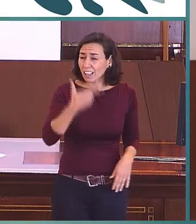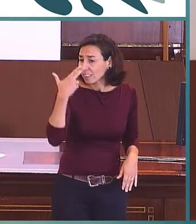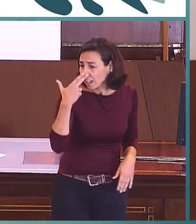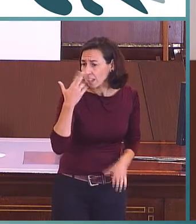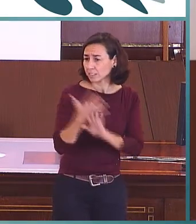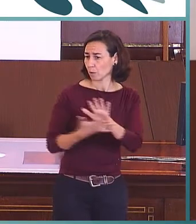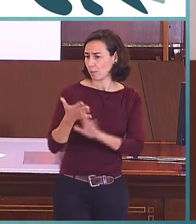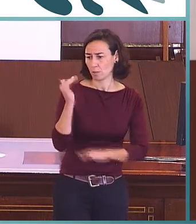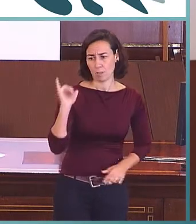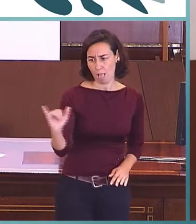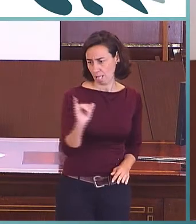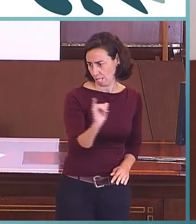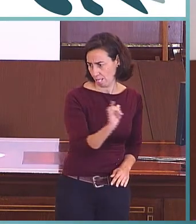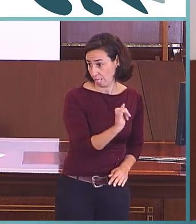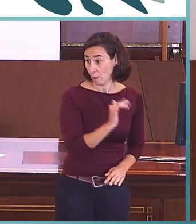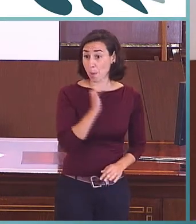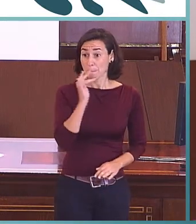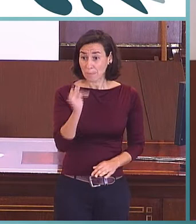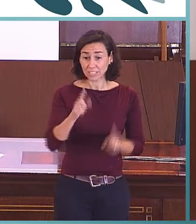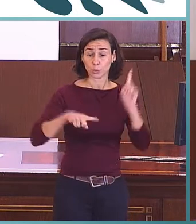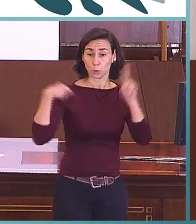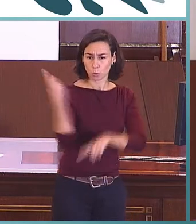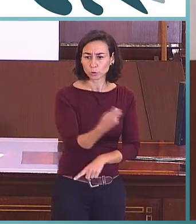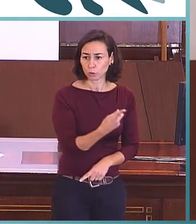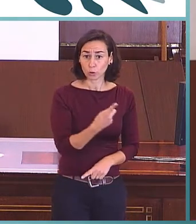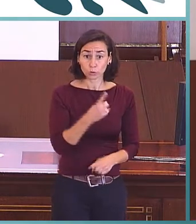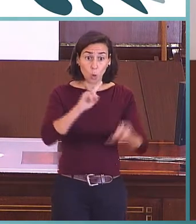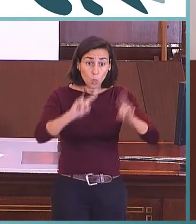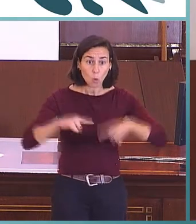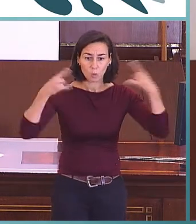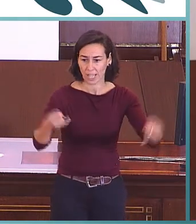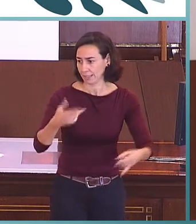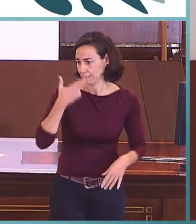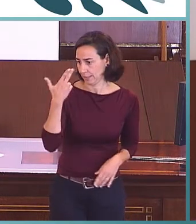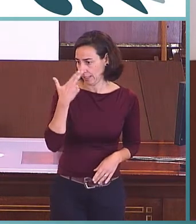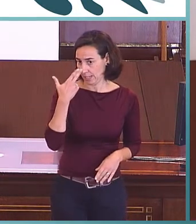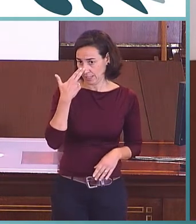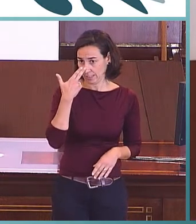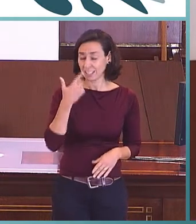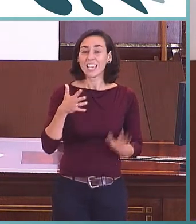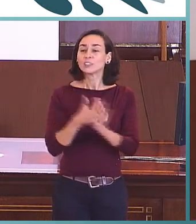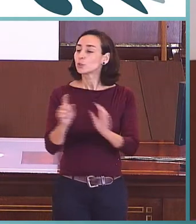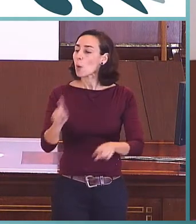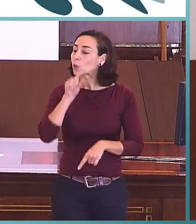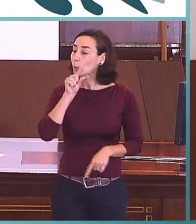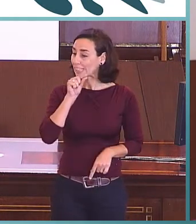signos y que a su vez multiplicáis vuestro interés al resto de los ciudadanos. Somos como un Twitter, ¿no? Cada uno de vosotros tiene que